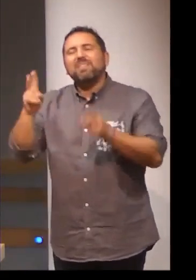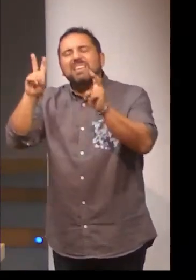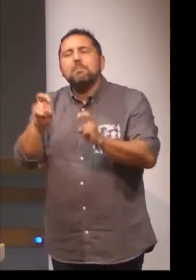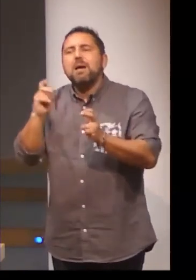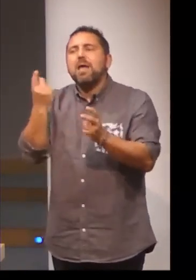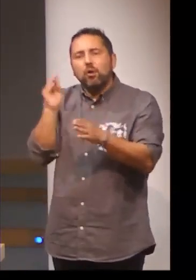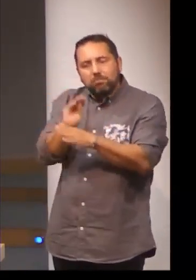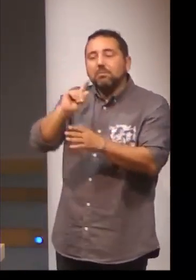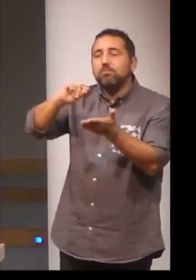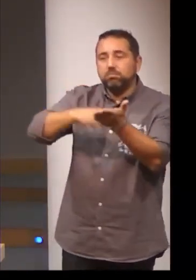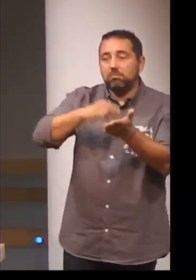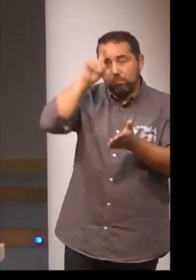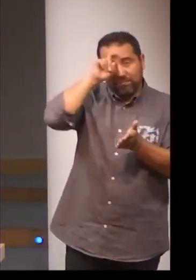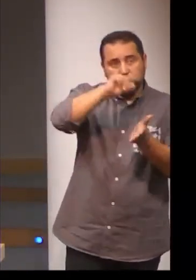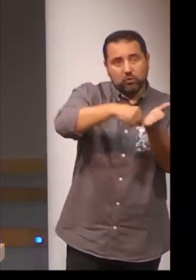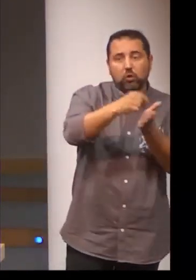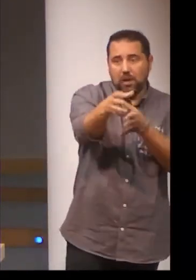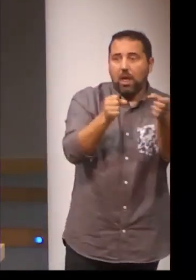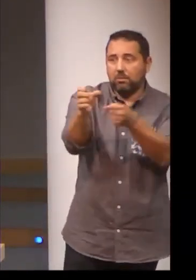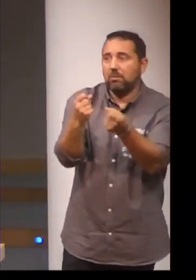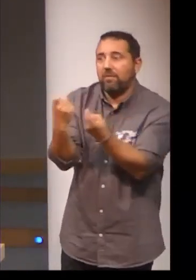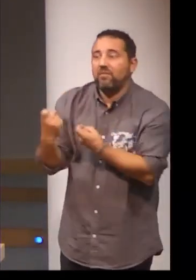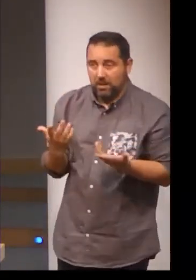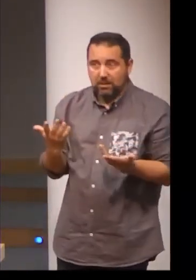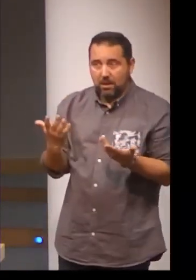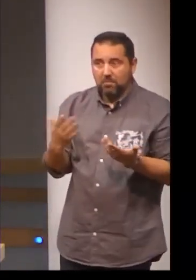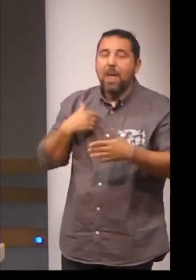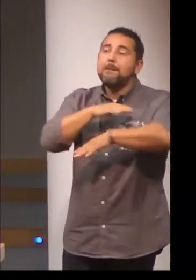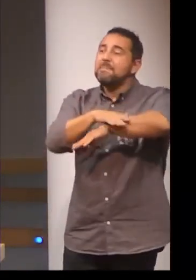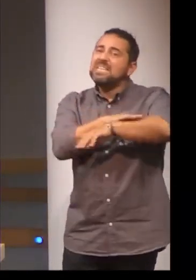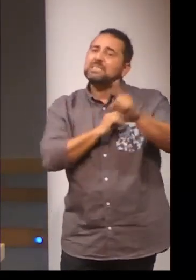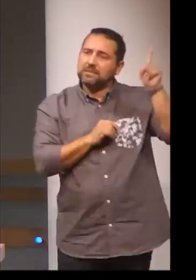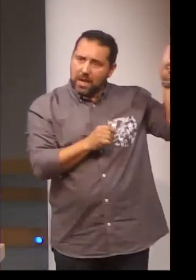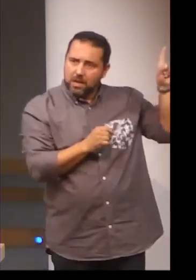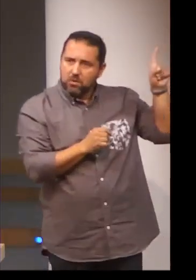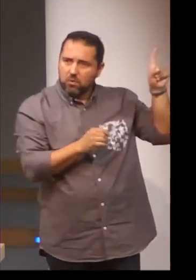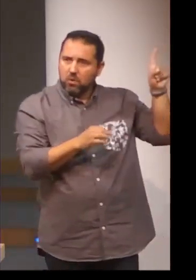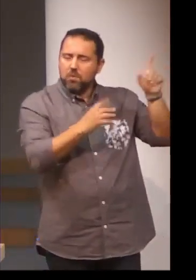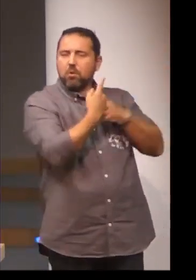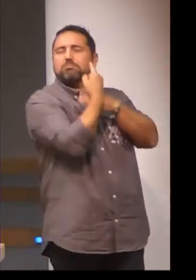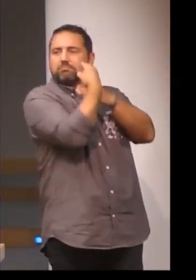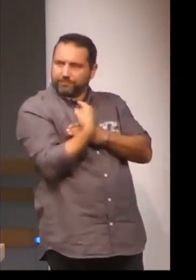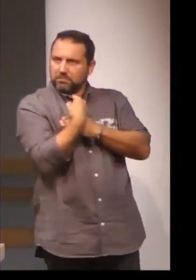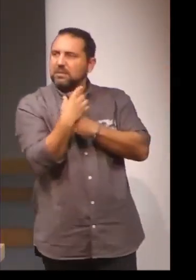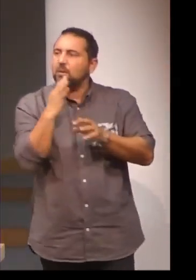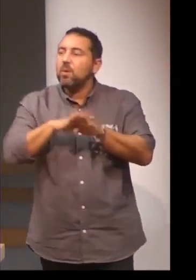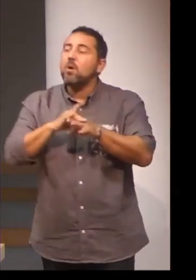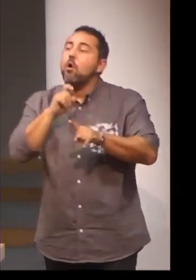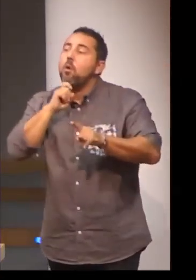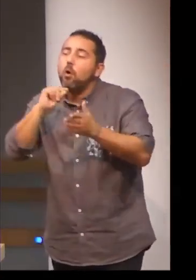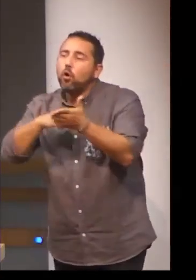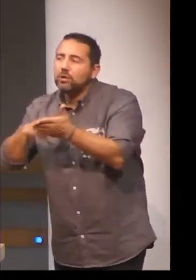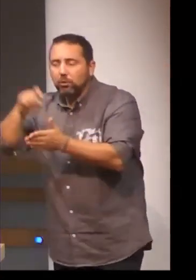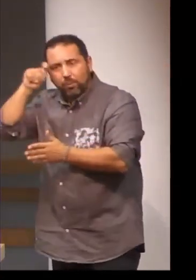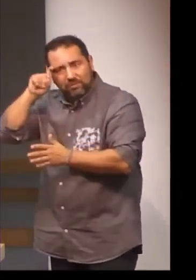implica la contratación de profesores, a pesar de que el Ministerio de Administraciones Públicas tiene muy restringido el acceso y la contratación de